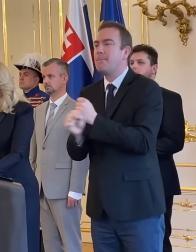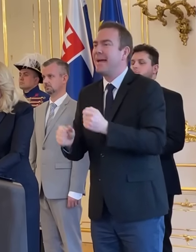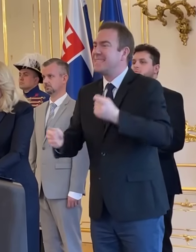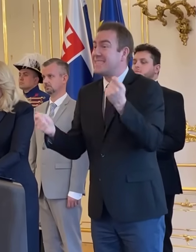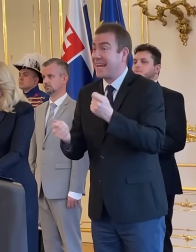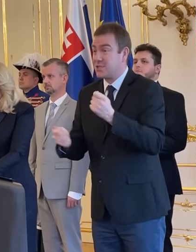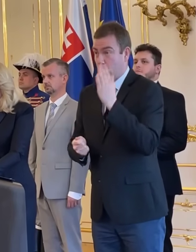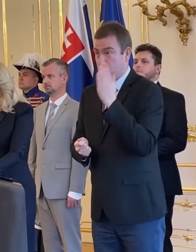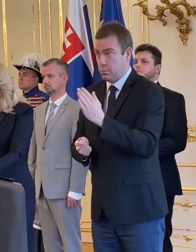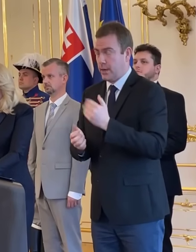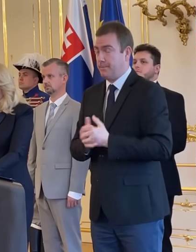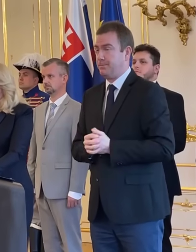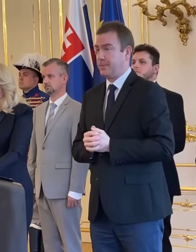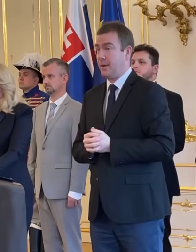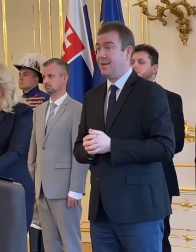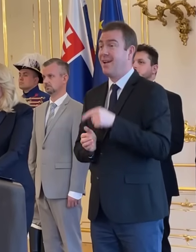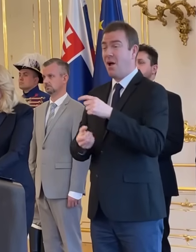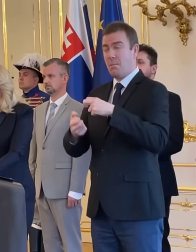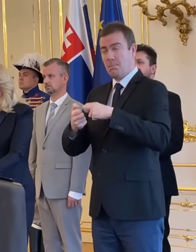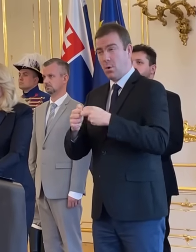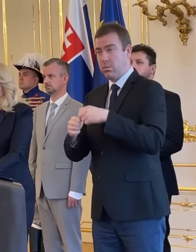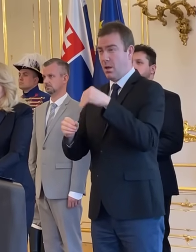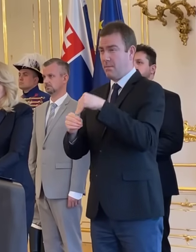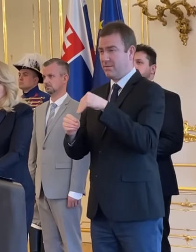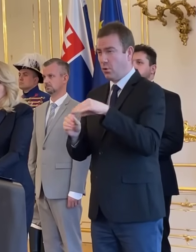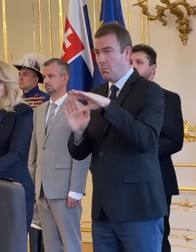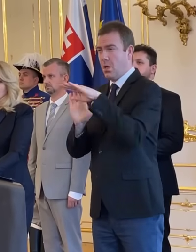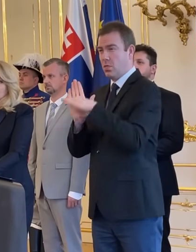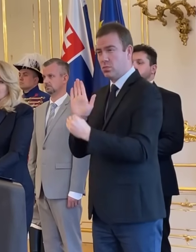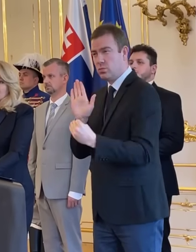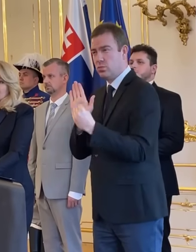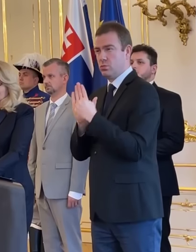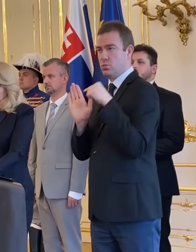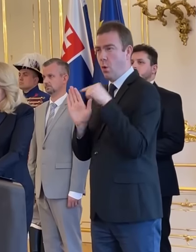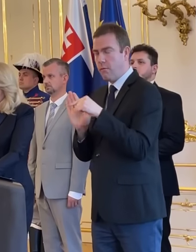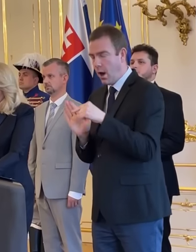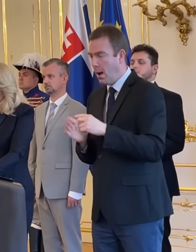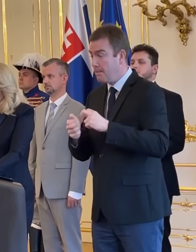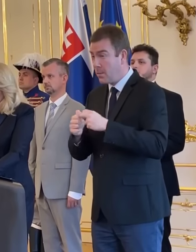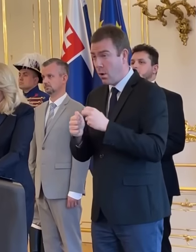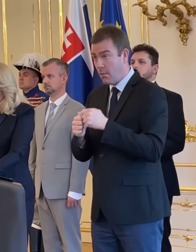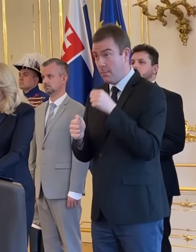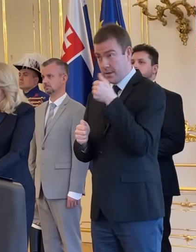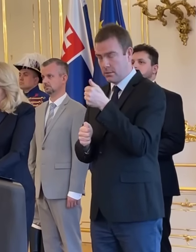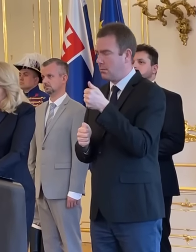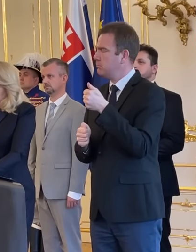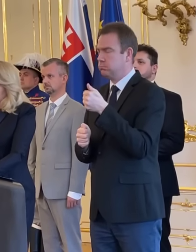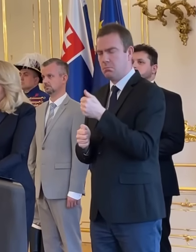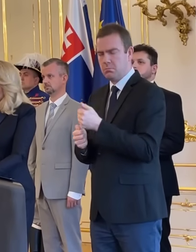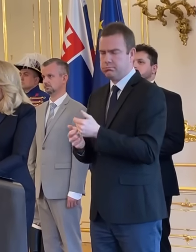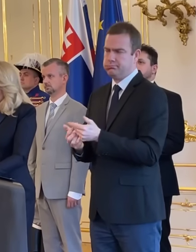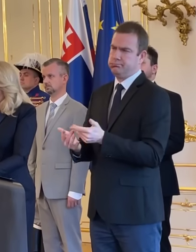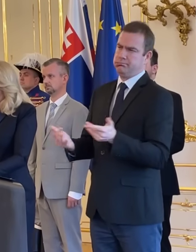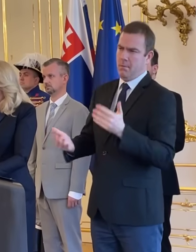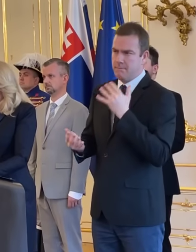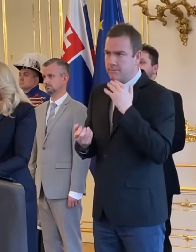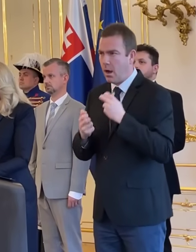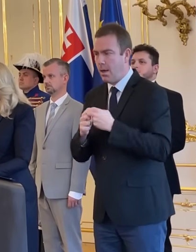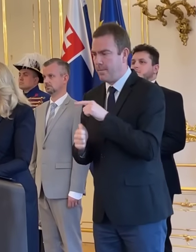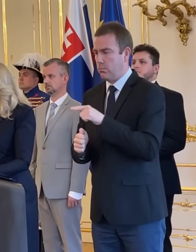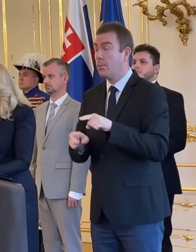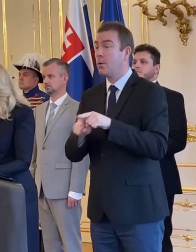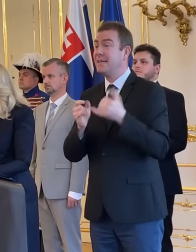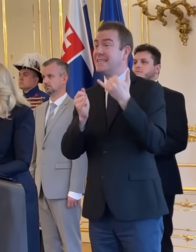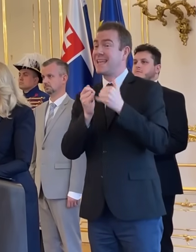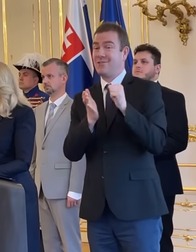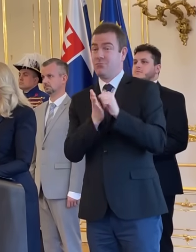Potvrdzuje to, že problémy novely sú ďaleko rozsiahlejšie, než len jedna téma. Prehľad zahraničnej